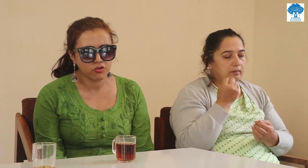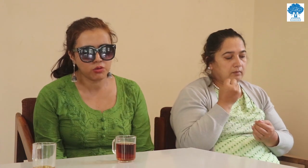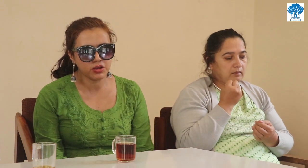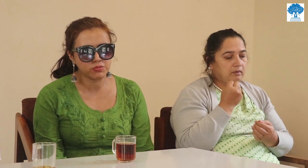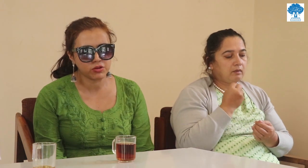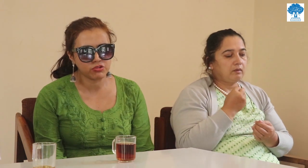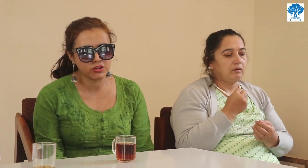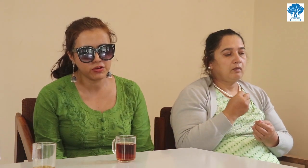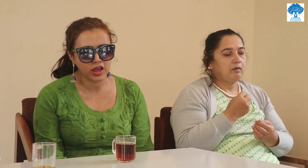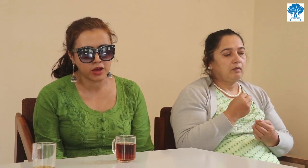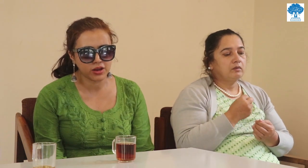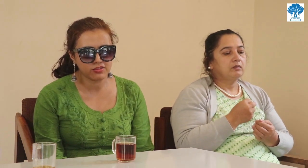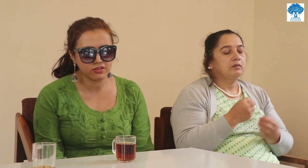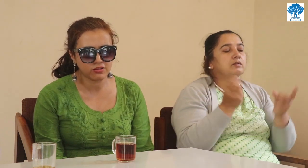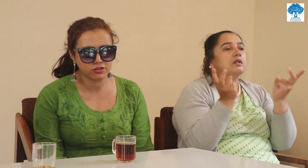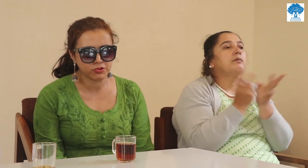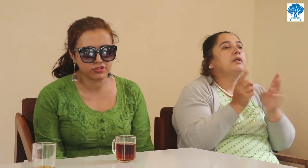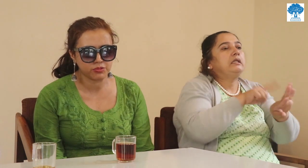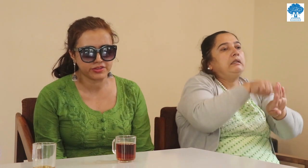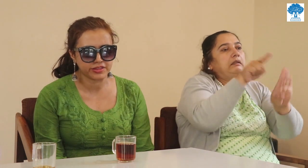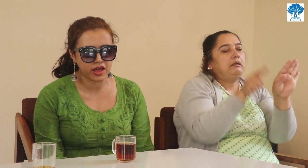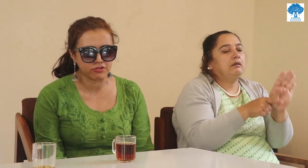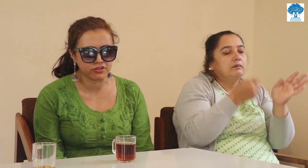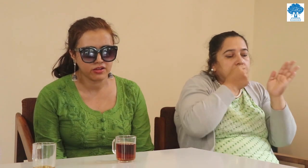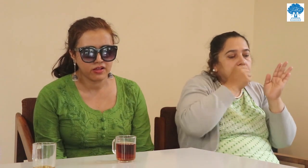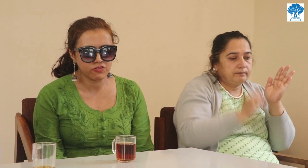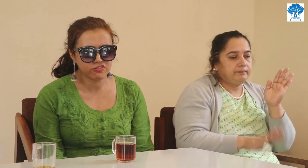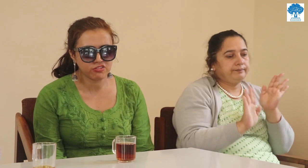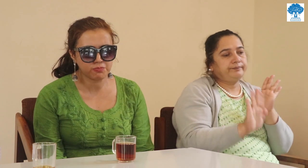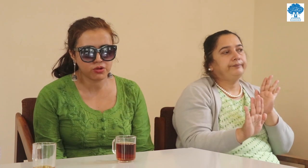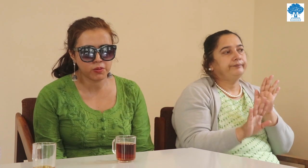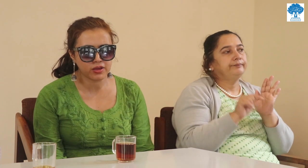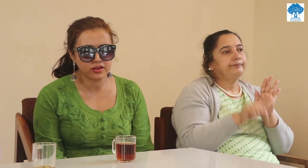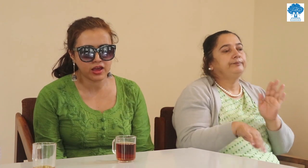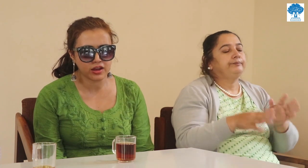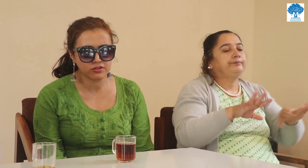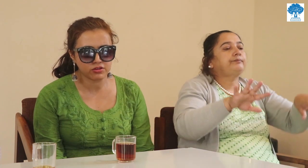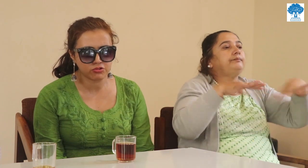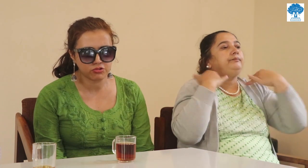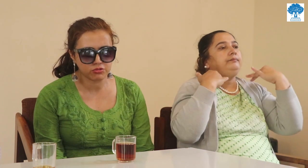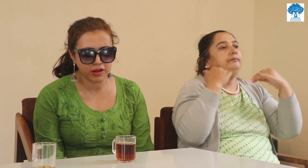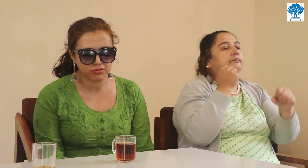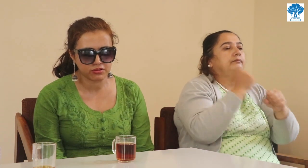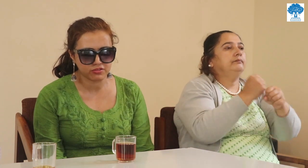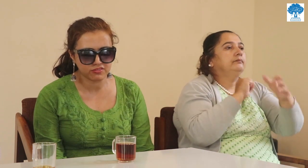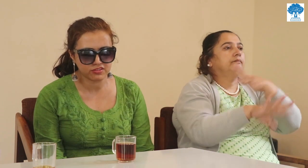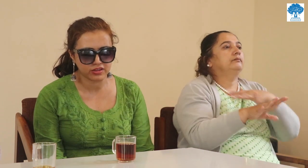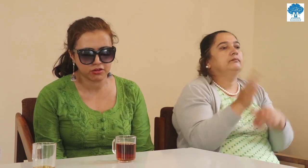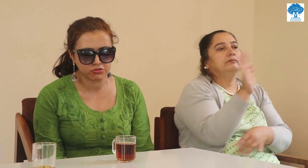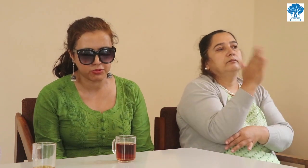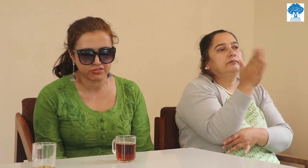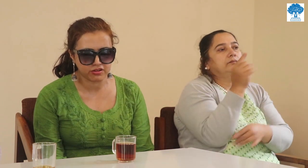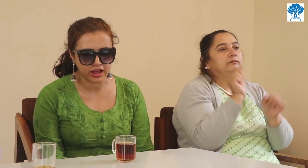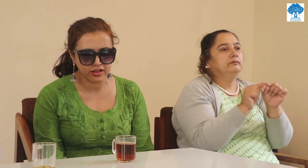एउटा कमिटमा जति पनि हाम्रा नीतिगत प्रतिबद्धताहरू छन् त्यसको चाहिँ प्रभावकारी कार्यान्वयनको वातावरण चाहिँ